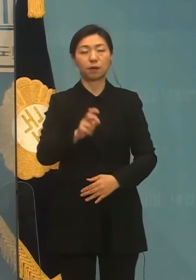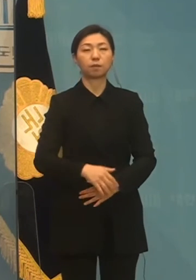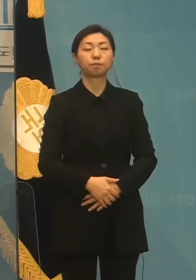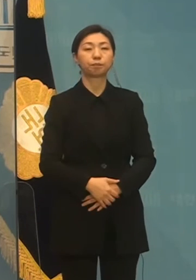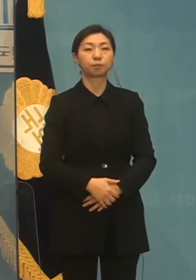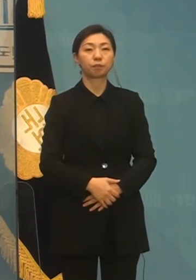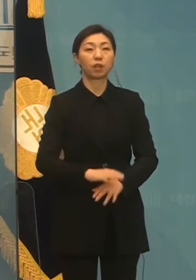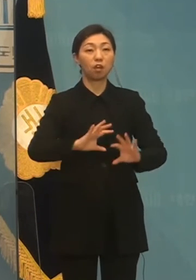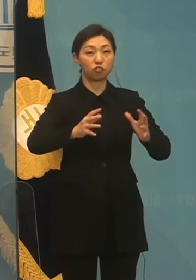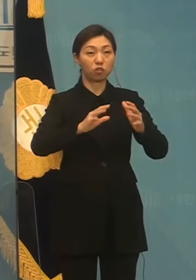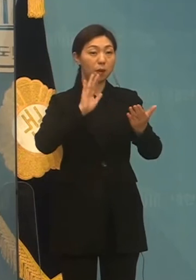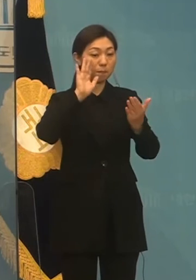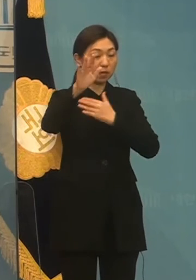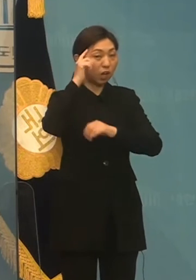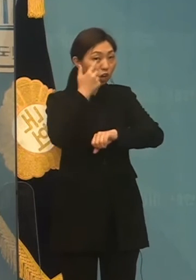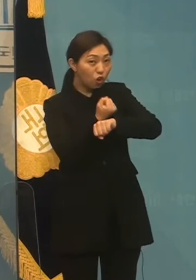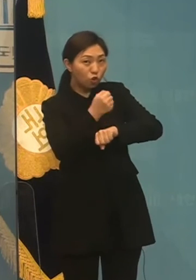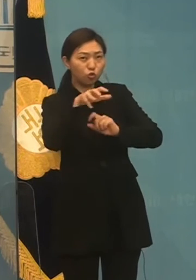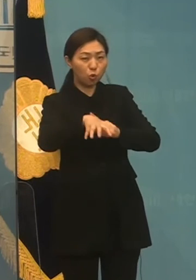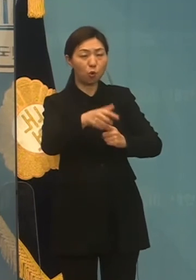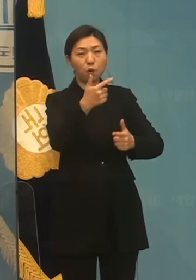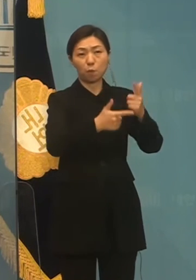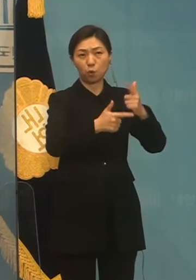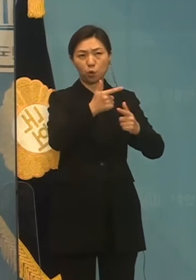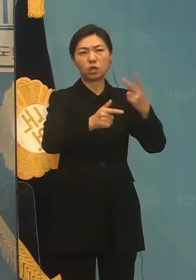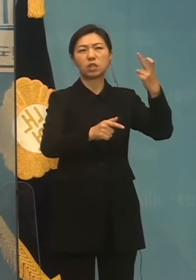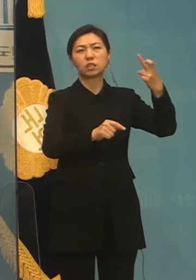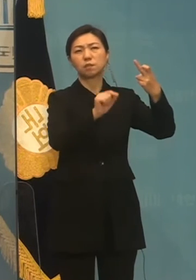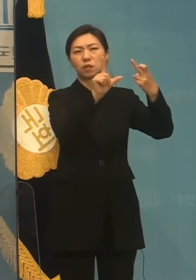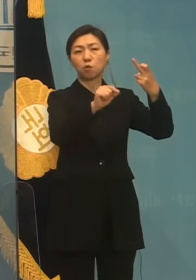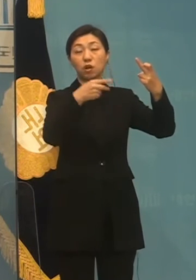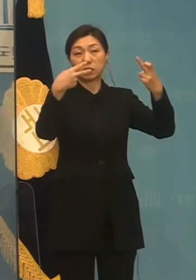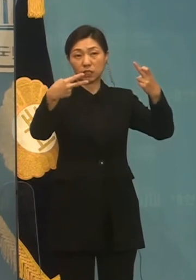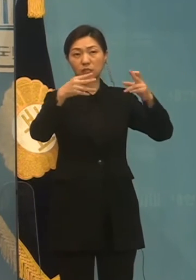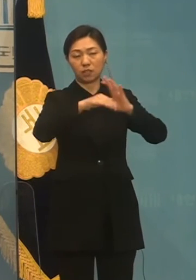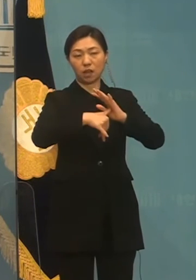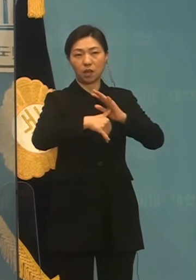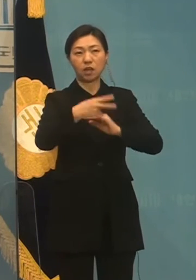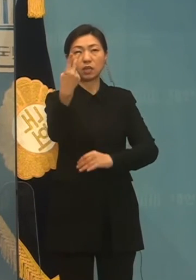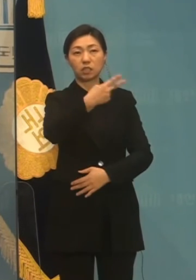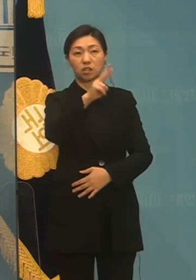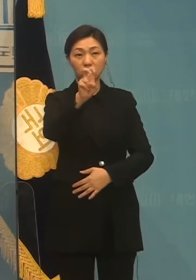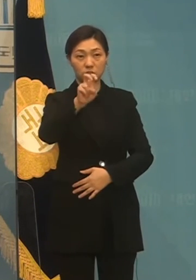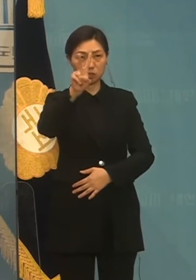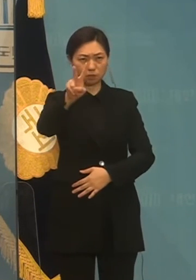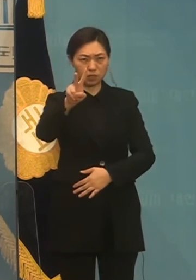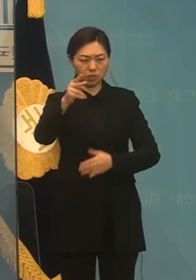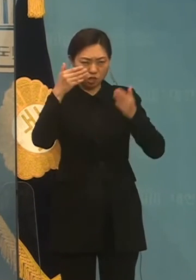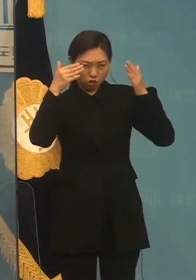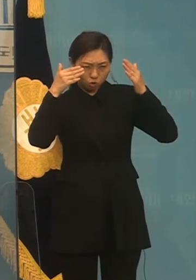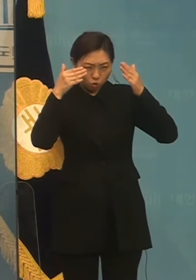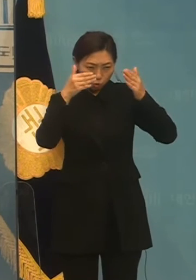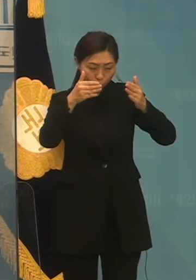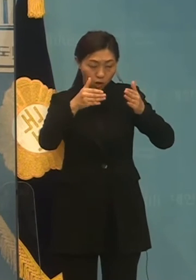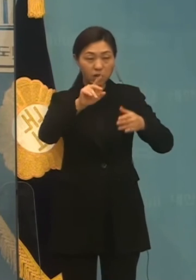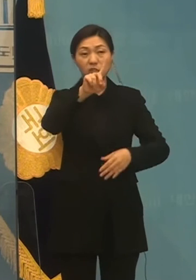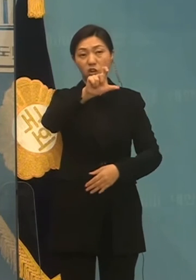끝으로 국회 미래연구원은 목요일 12월 2일 2022년 주목해야 할